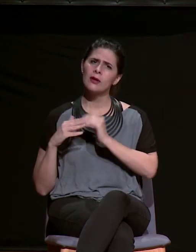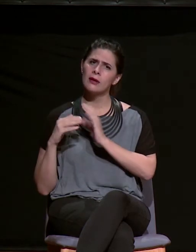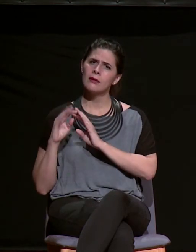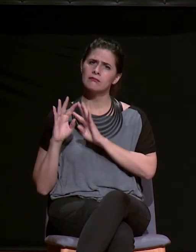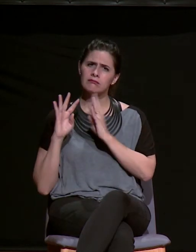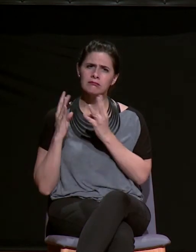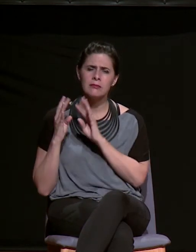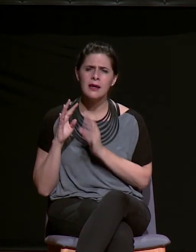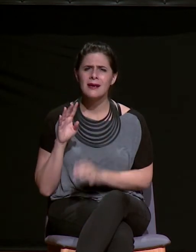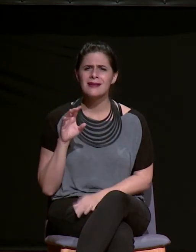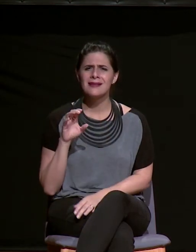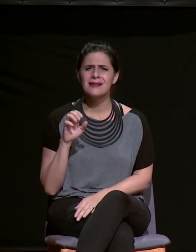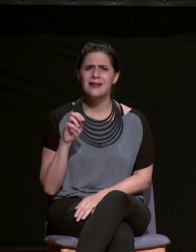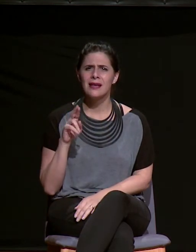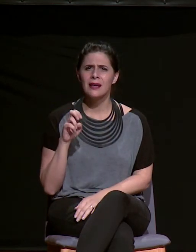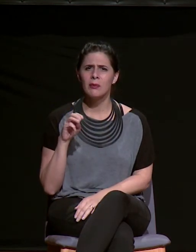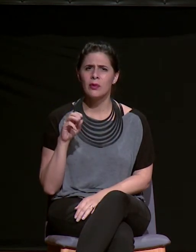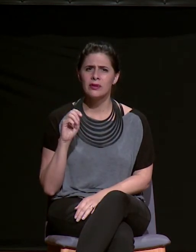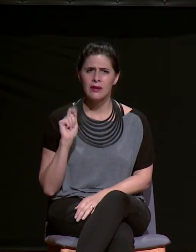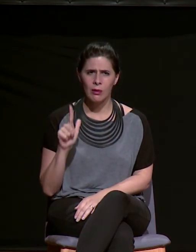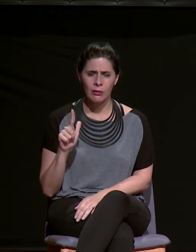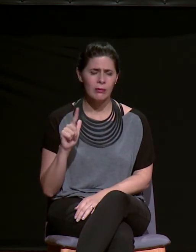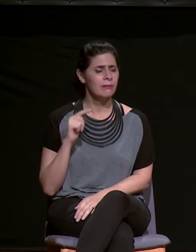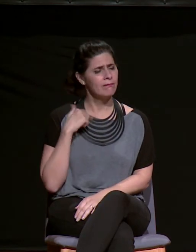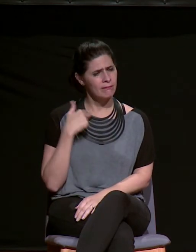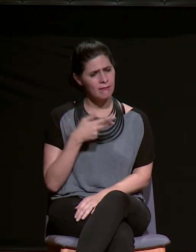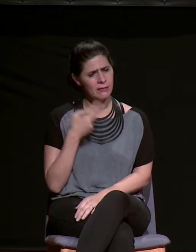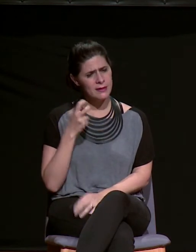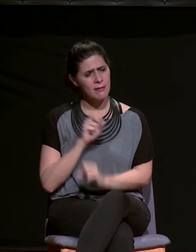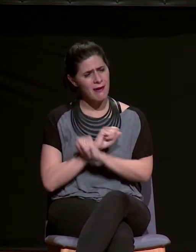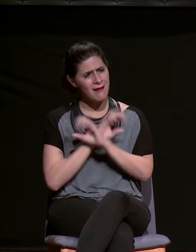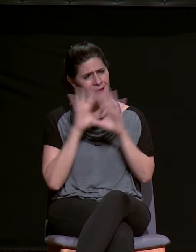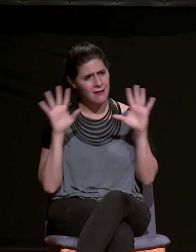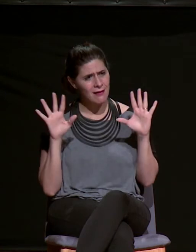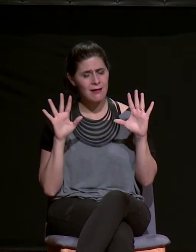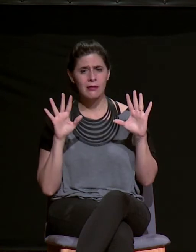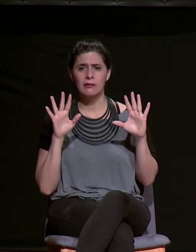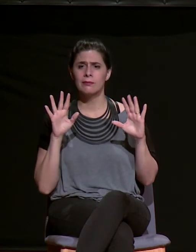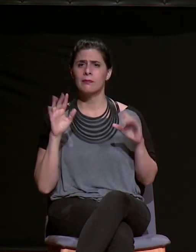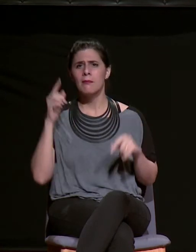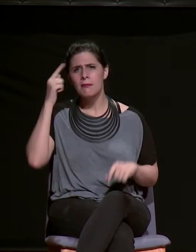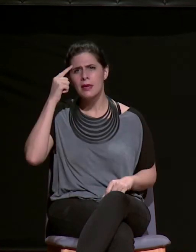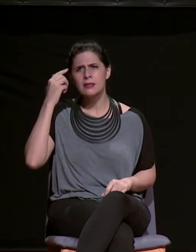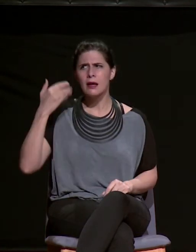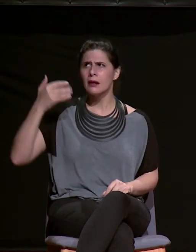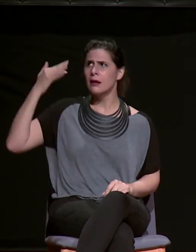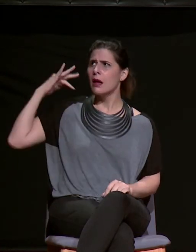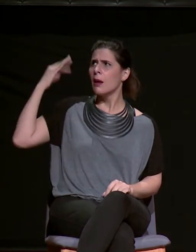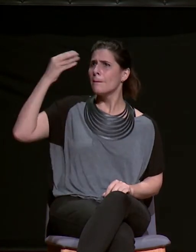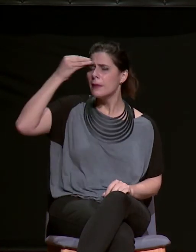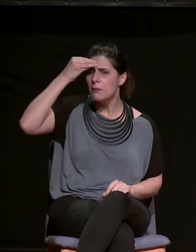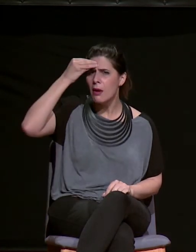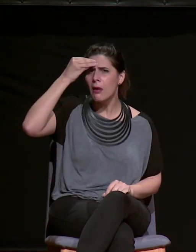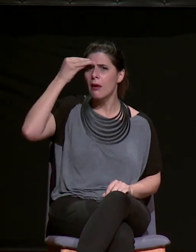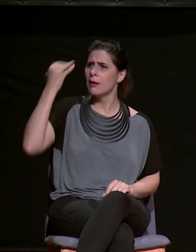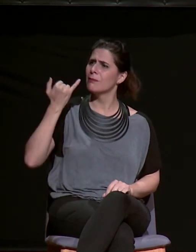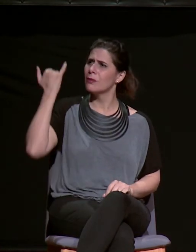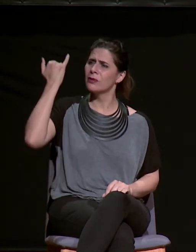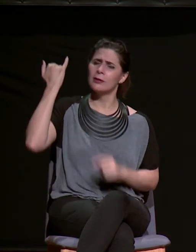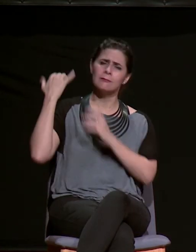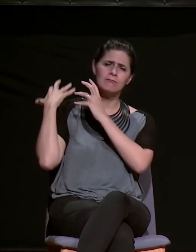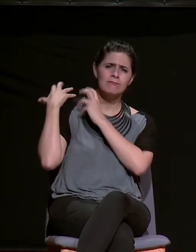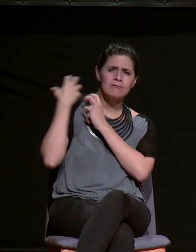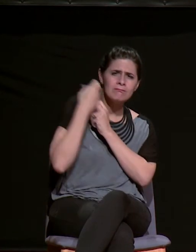você fica muito claro a necessidade da revitalização da memória, da presença material da ancestralidade nas práticas